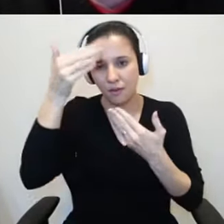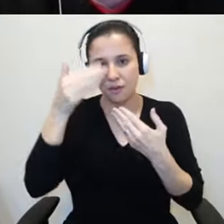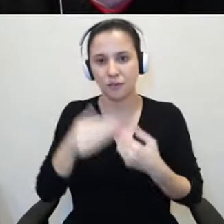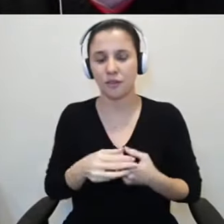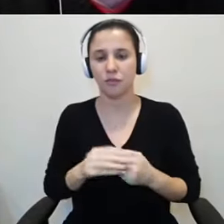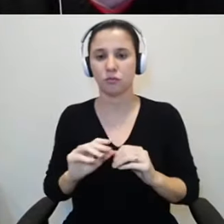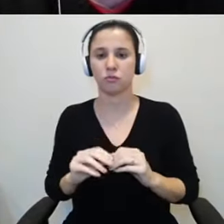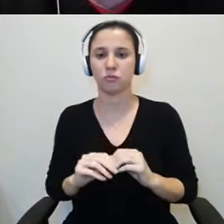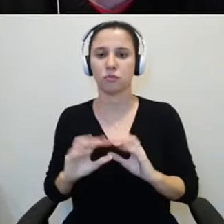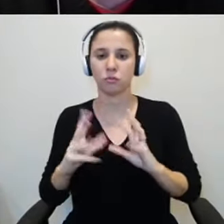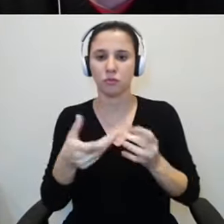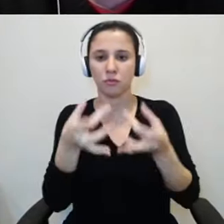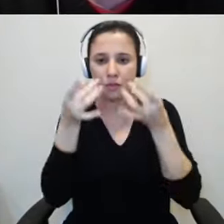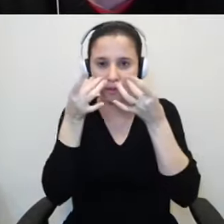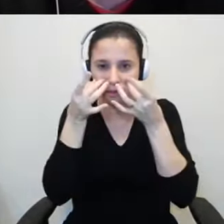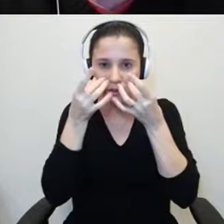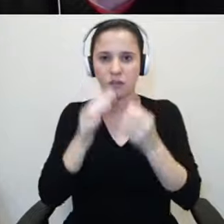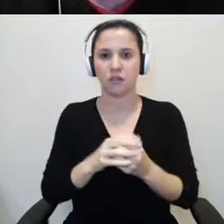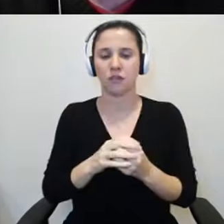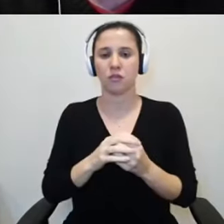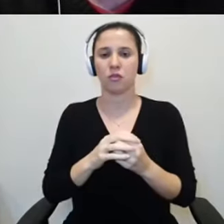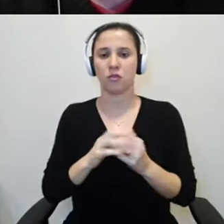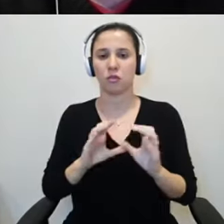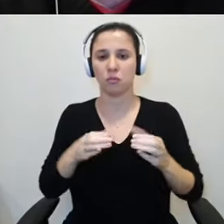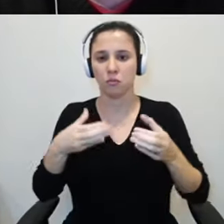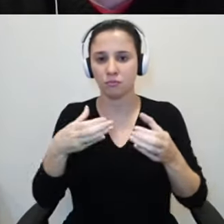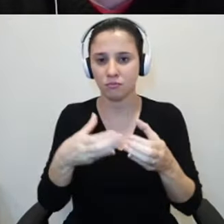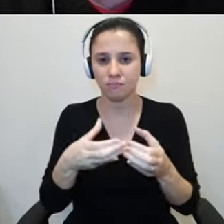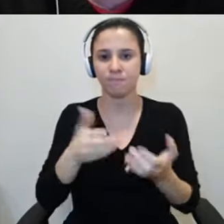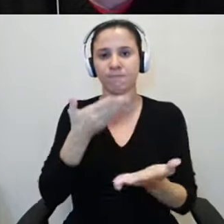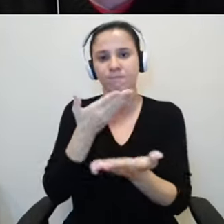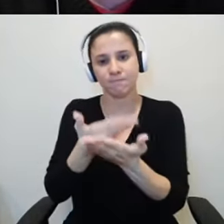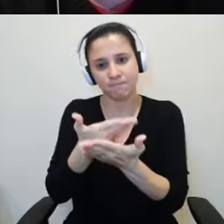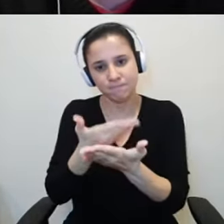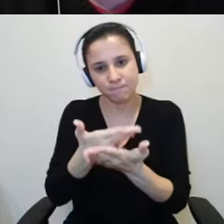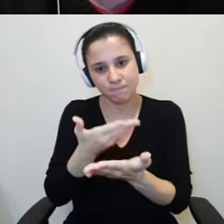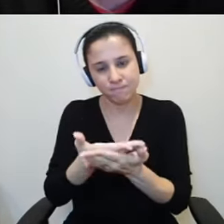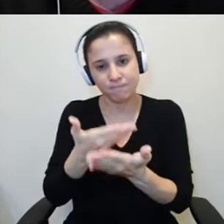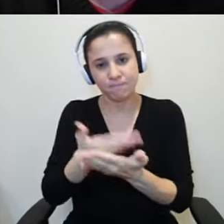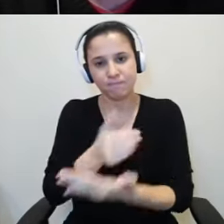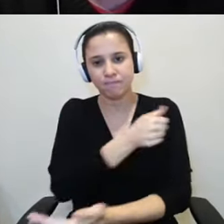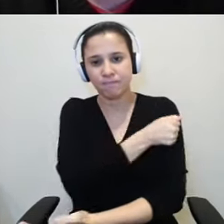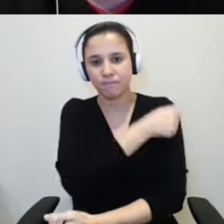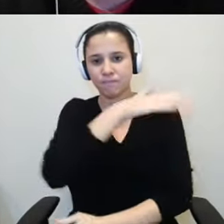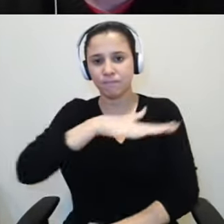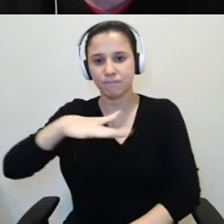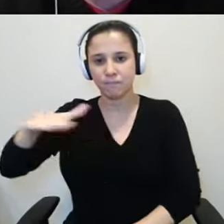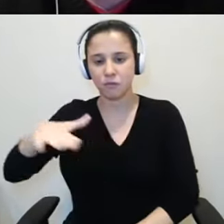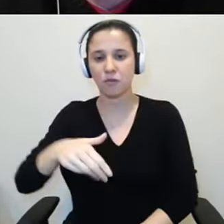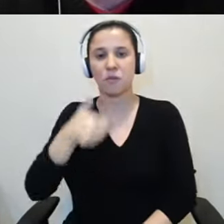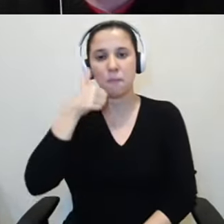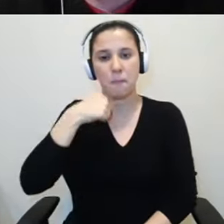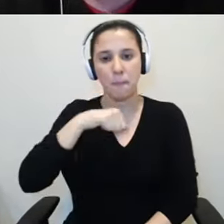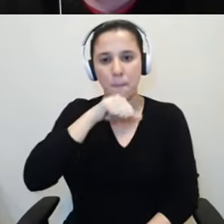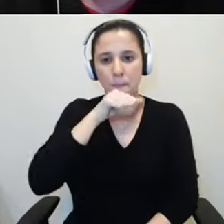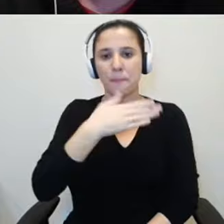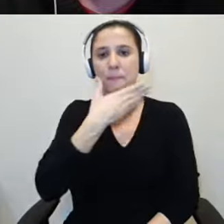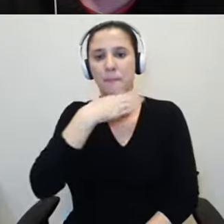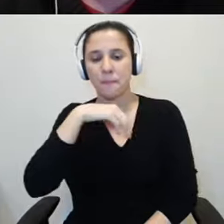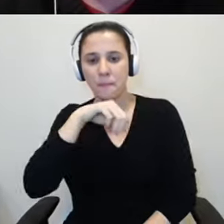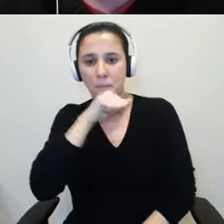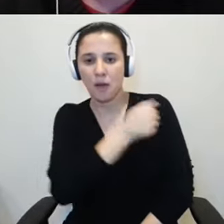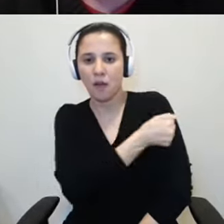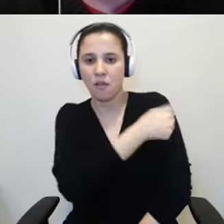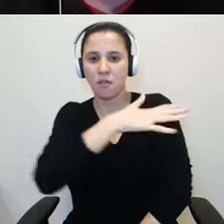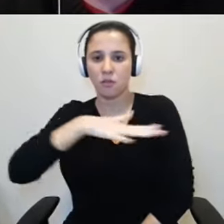né, estudantes, servidores, pais de alunos e a comunidade externa também que está acompanhando a gente aí na data